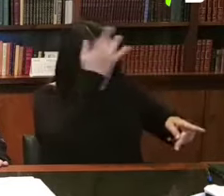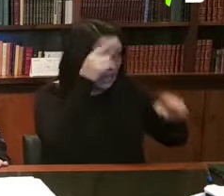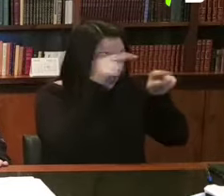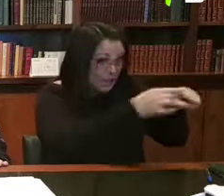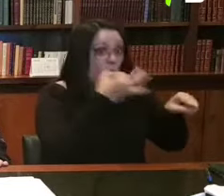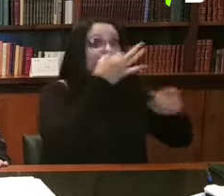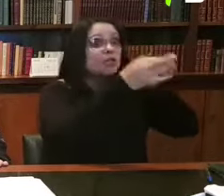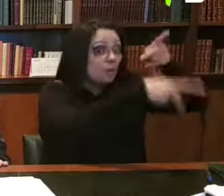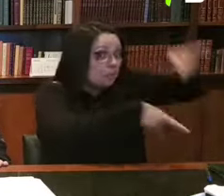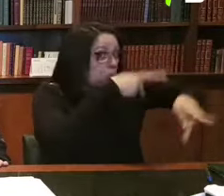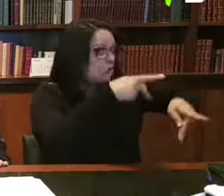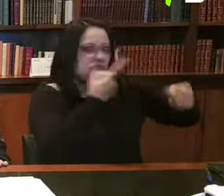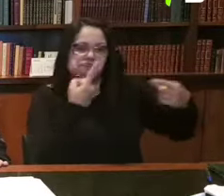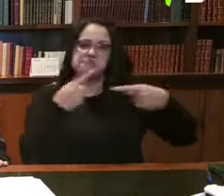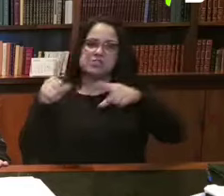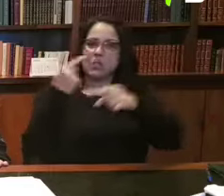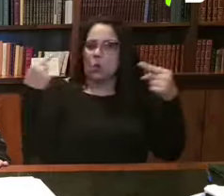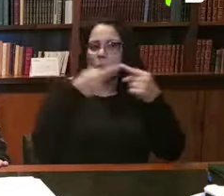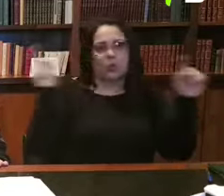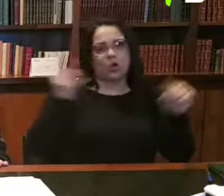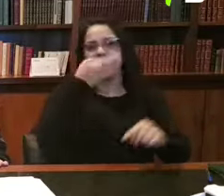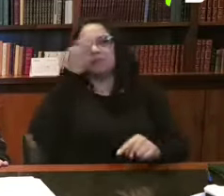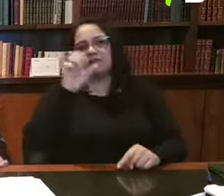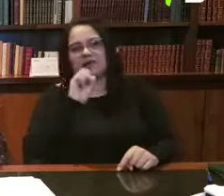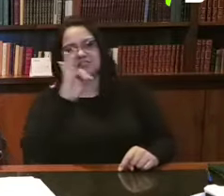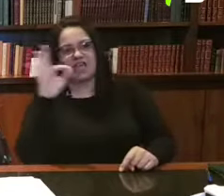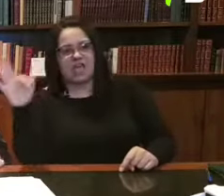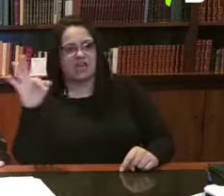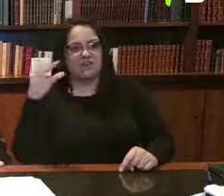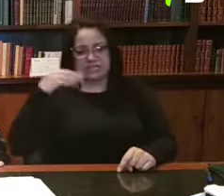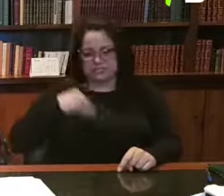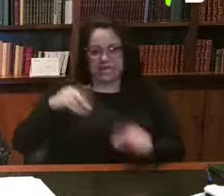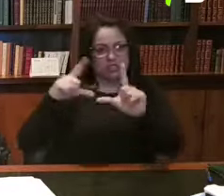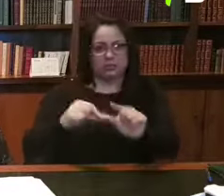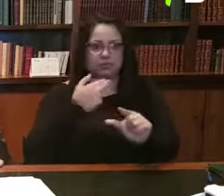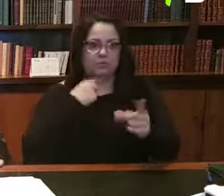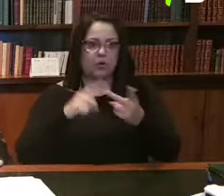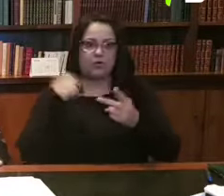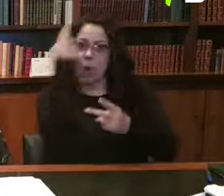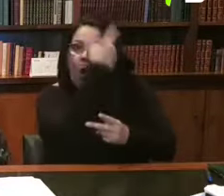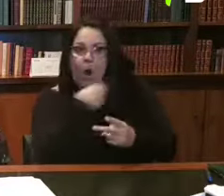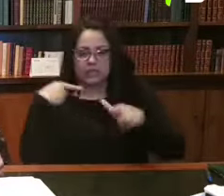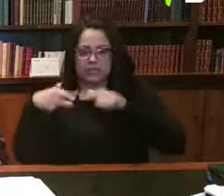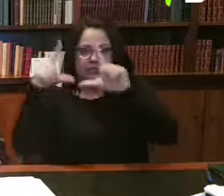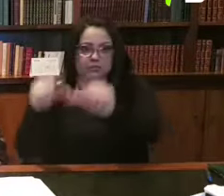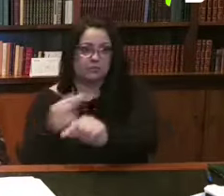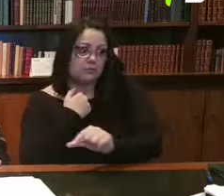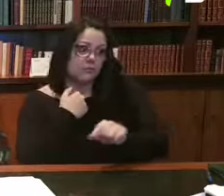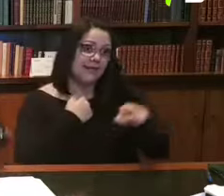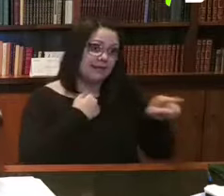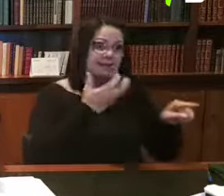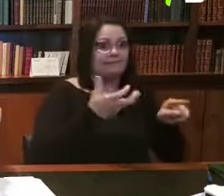a esse essa avaliação e a por outro lado eles acho a constitucionalmente estão assegurando o direito direito ao